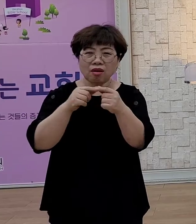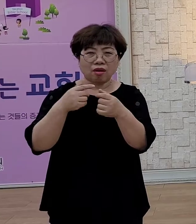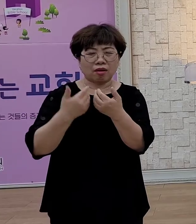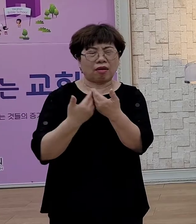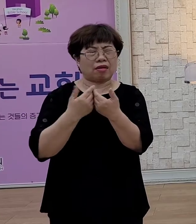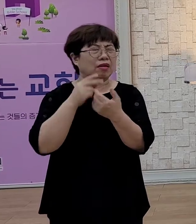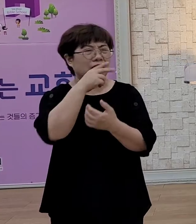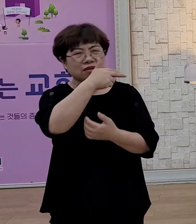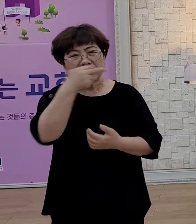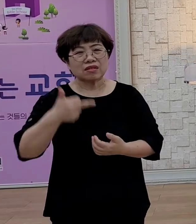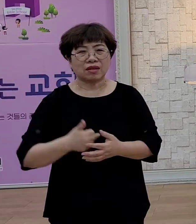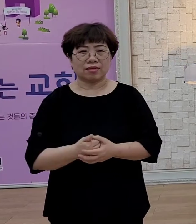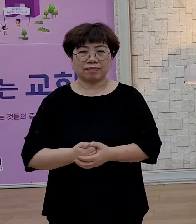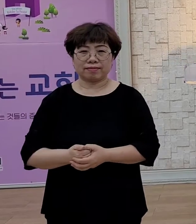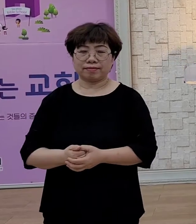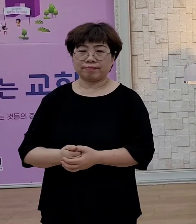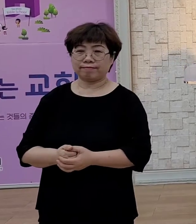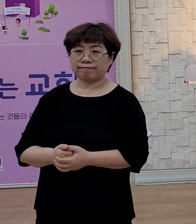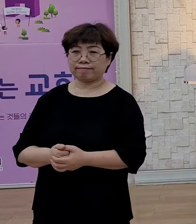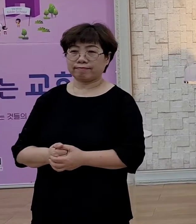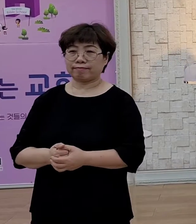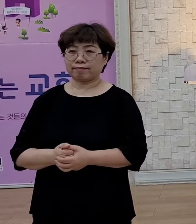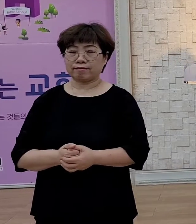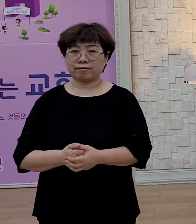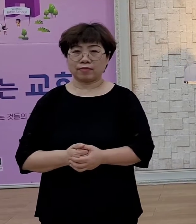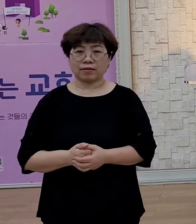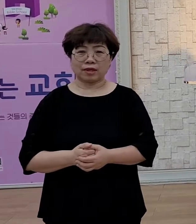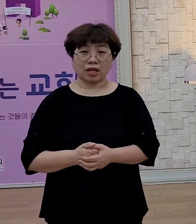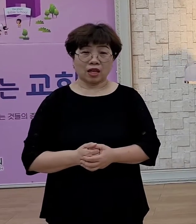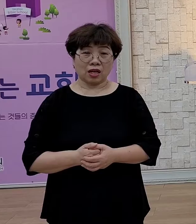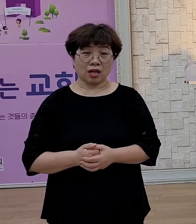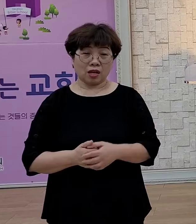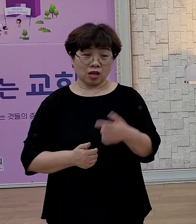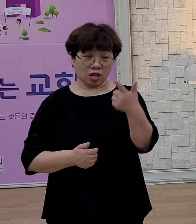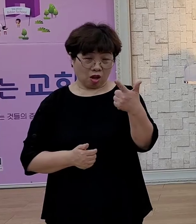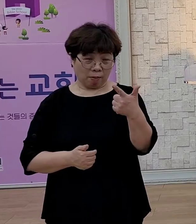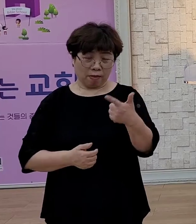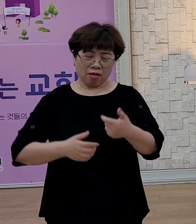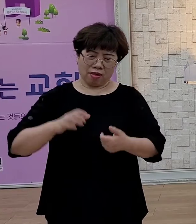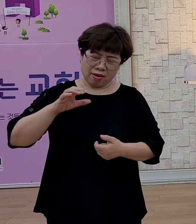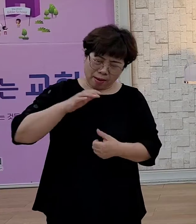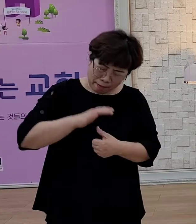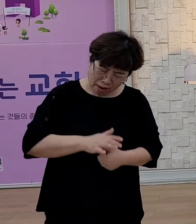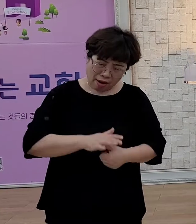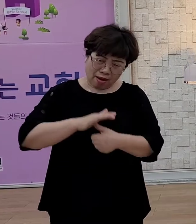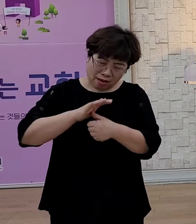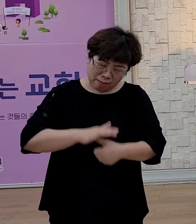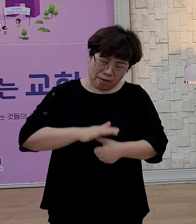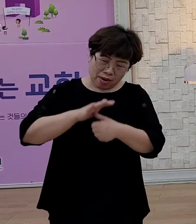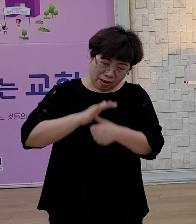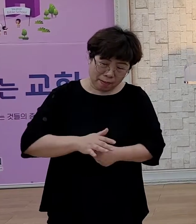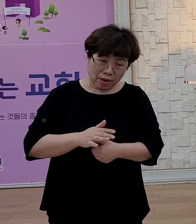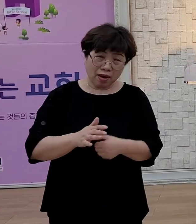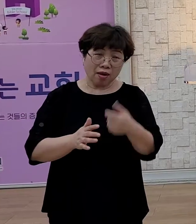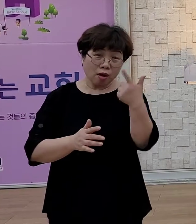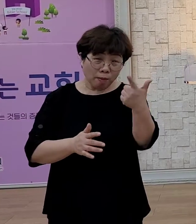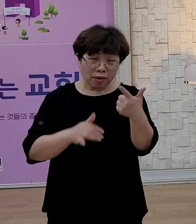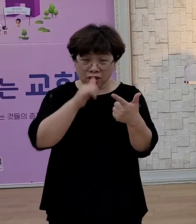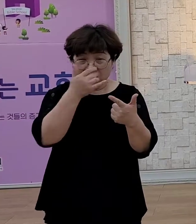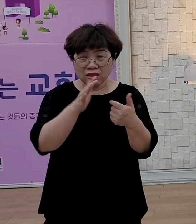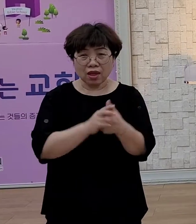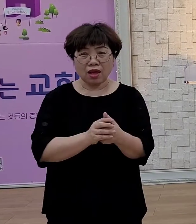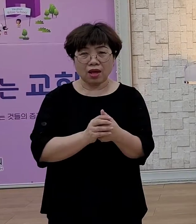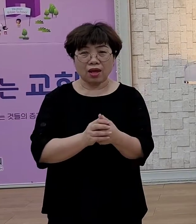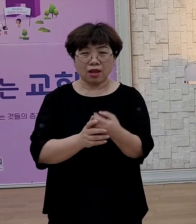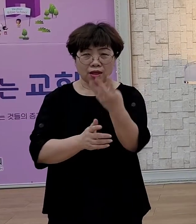자, 여러분 이 4번이나 6개 중에 4가지나 이 인간관계에서 오는 이 문제를